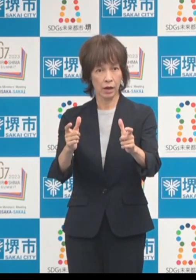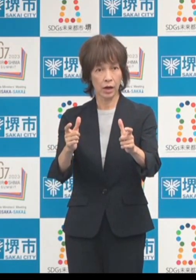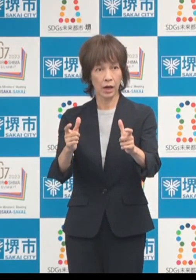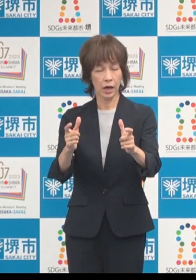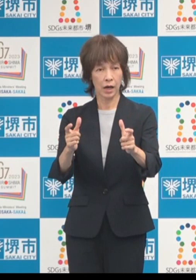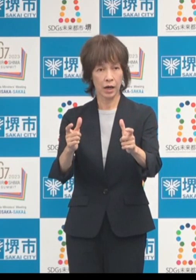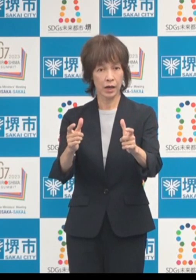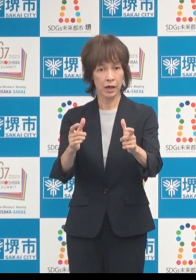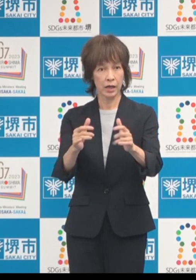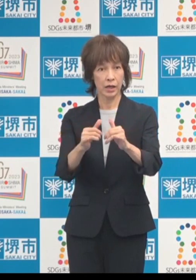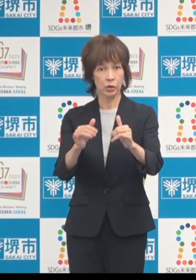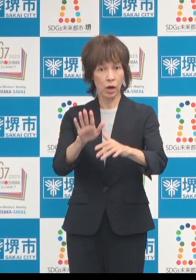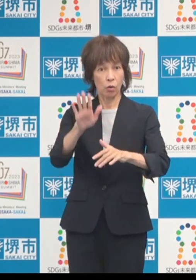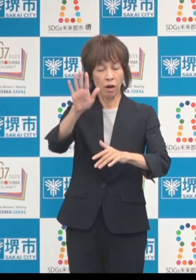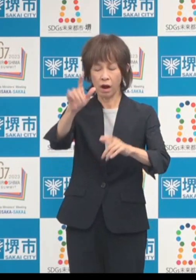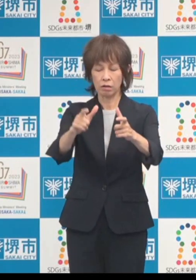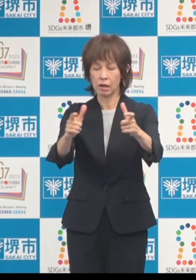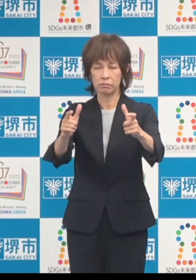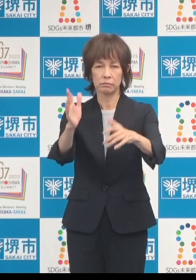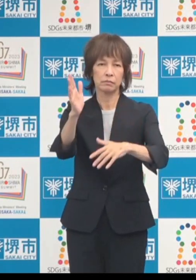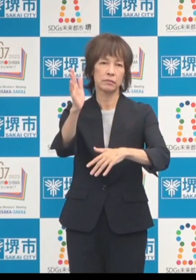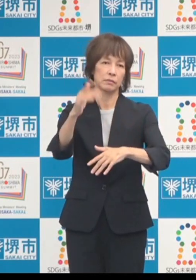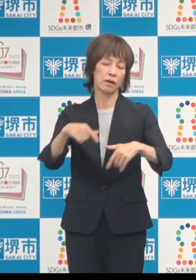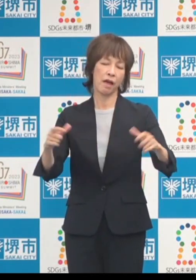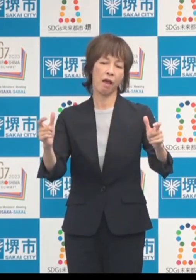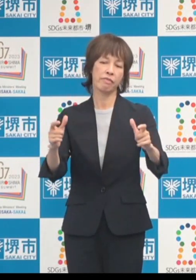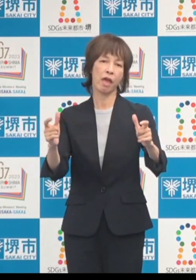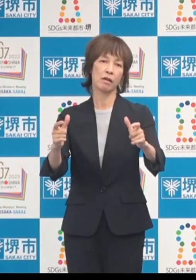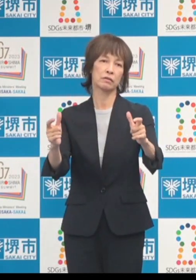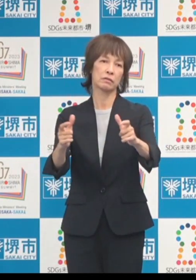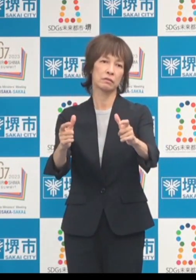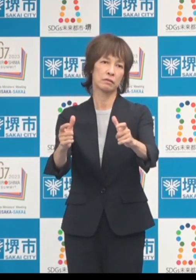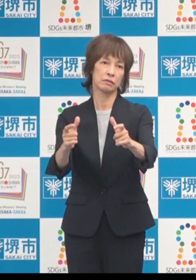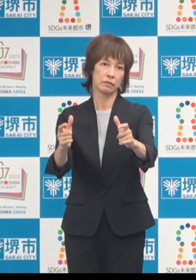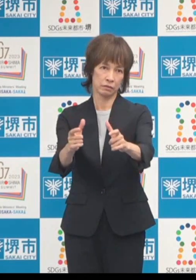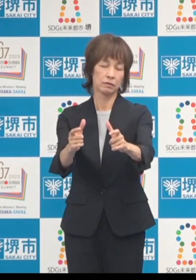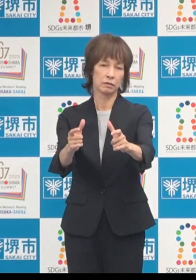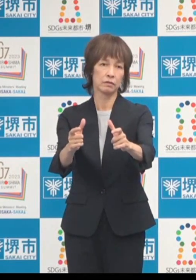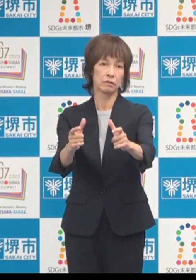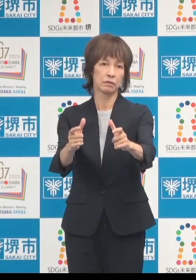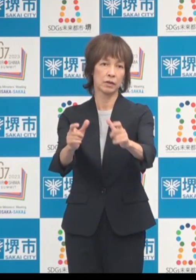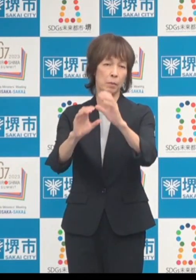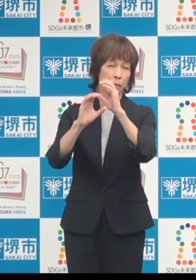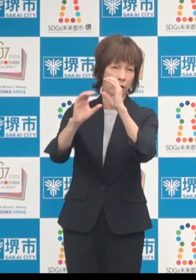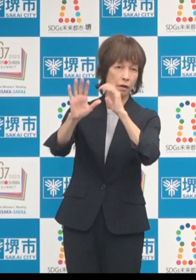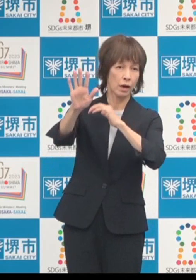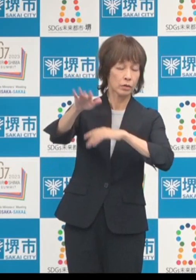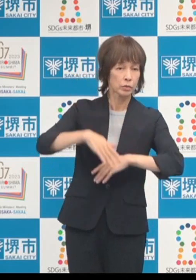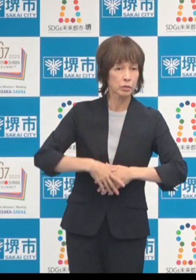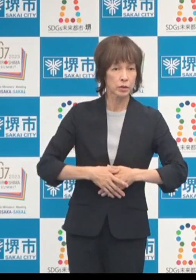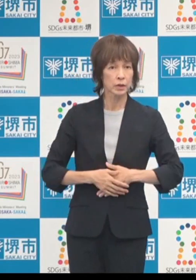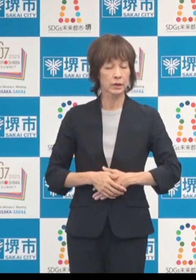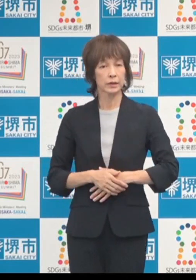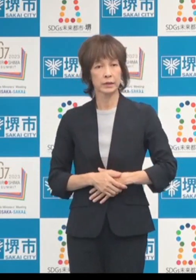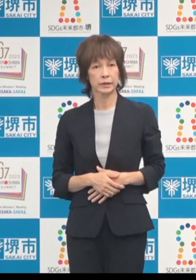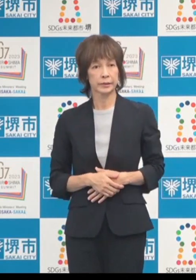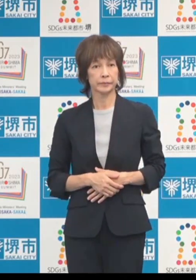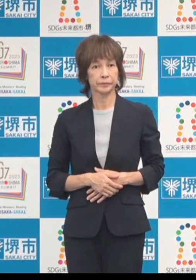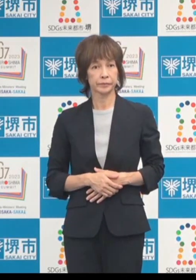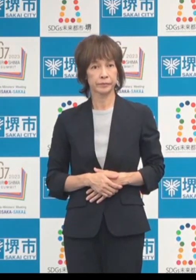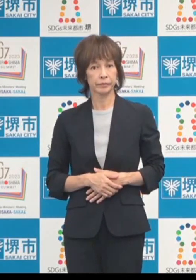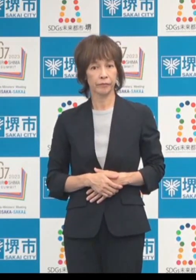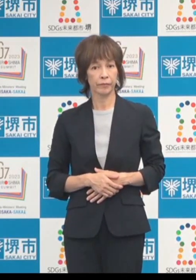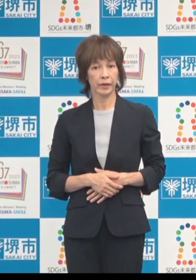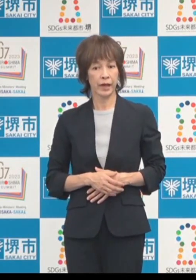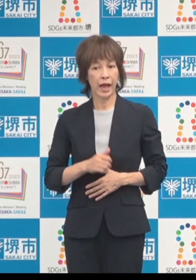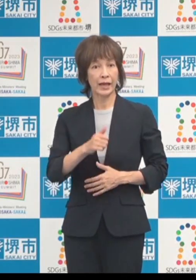人口がこれから増えていくというよりも減ってくる時代というのは避けられないんだろうなと考えています。一方で社会減については、移動